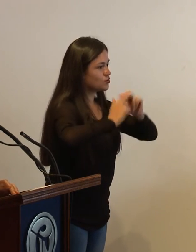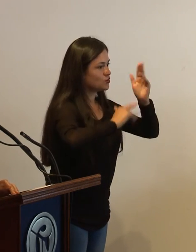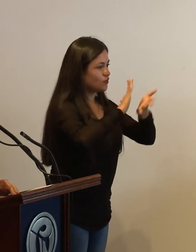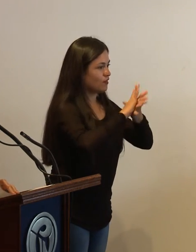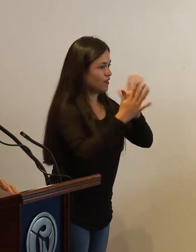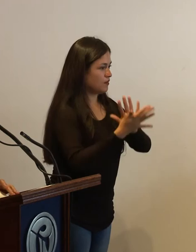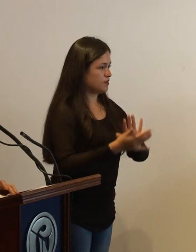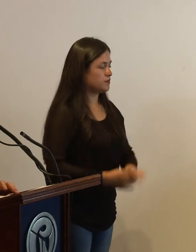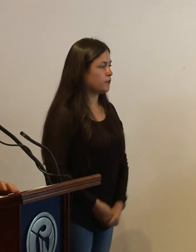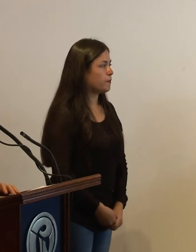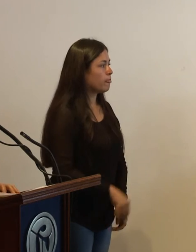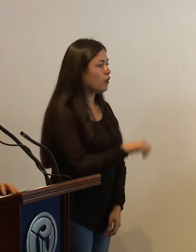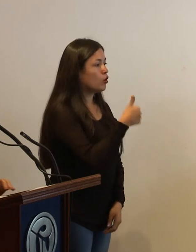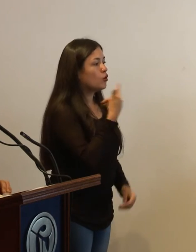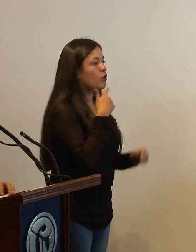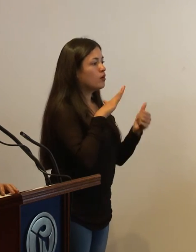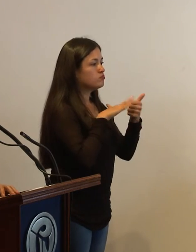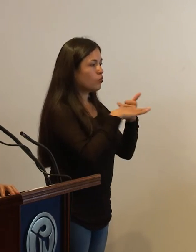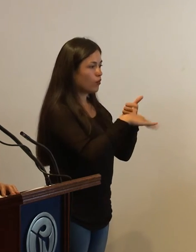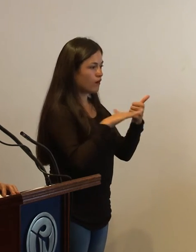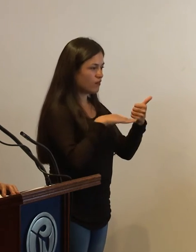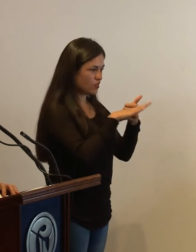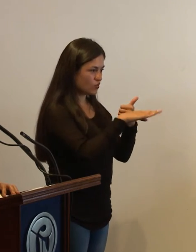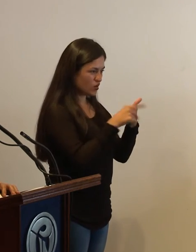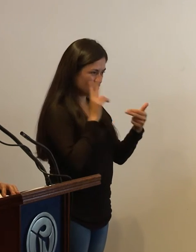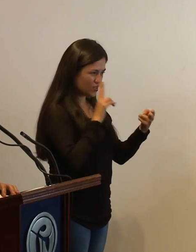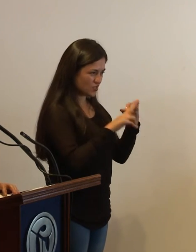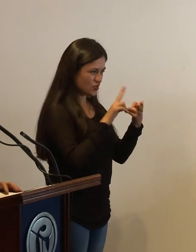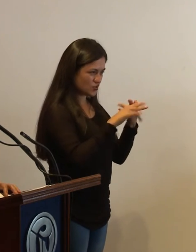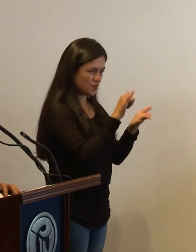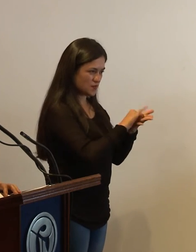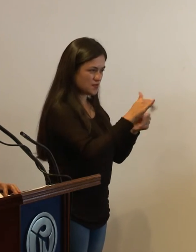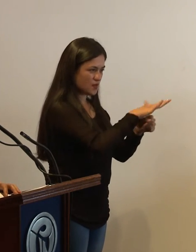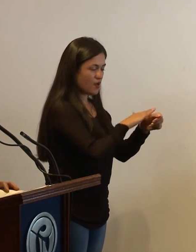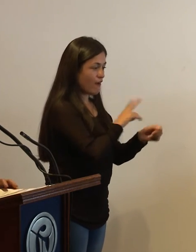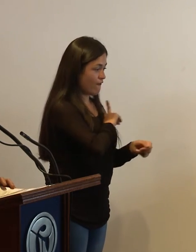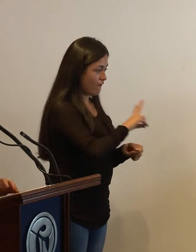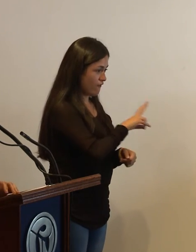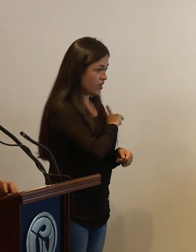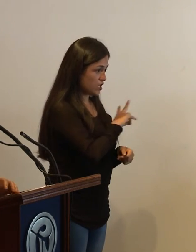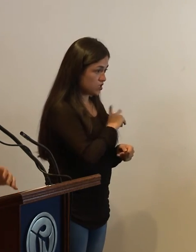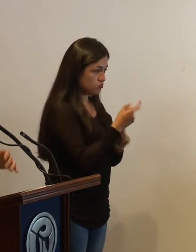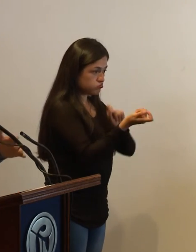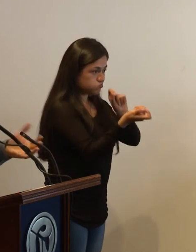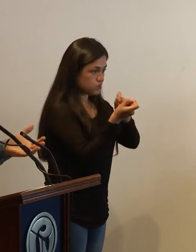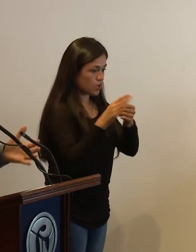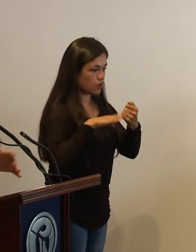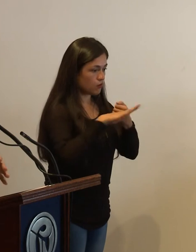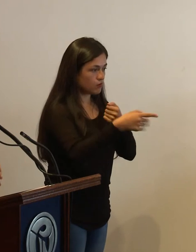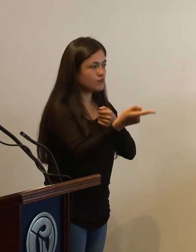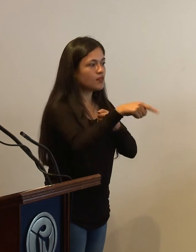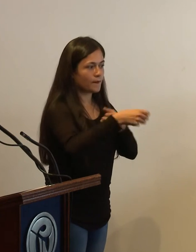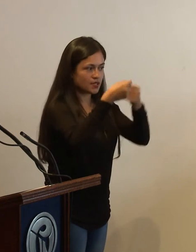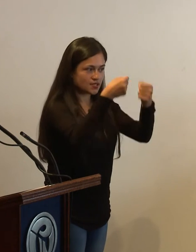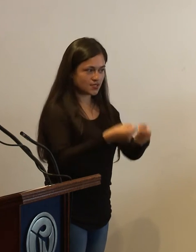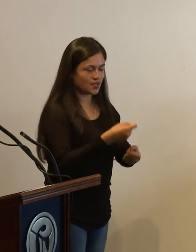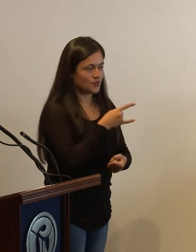paz. El tema de Buenaventura también ustedes conocen, allá la Universidad del Valle también tiene una sede, entonces eso estaría